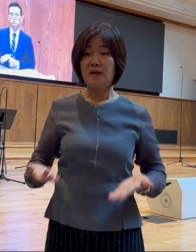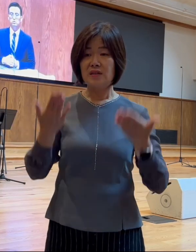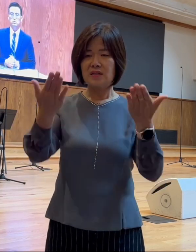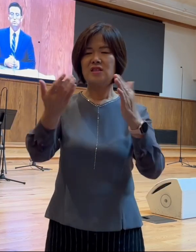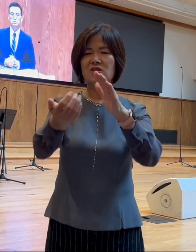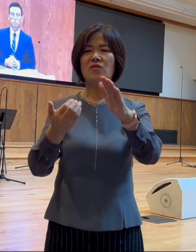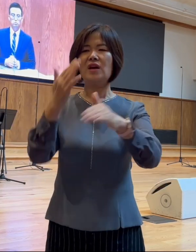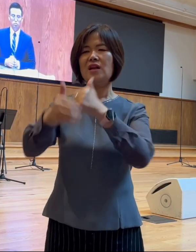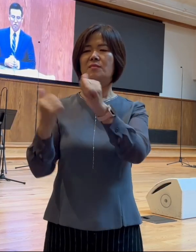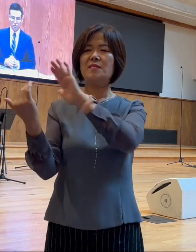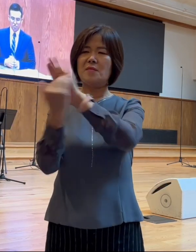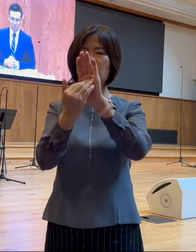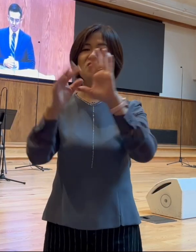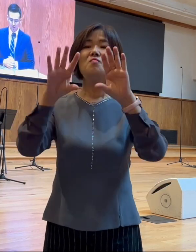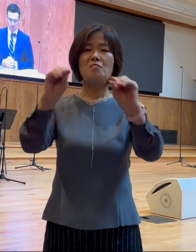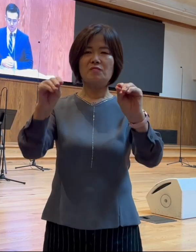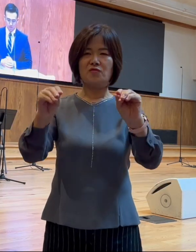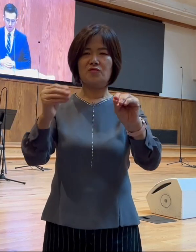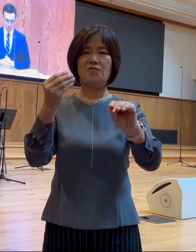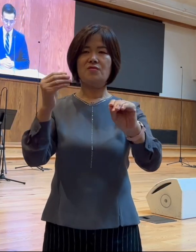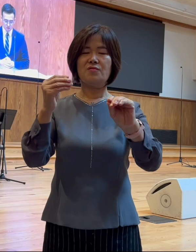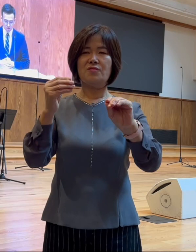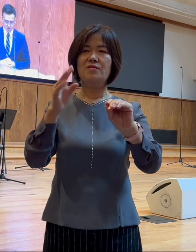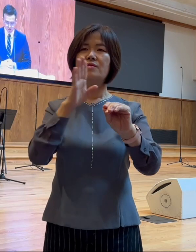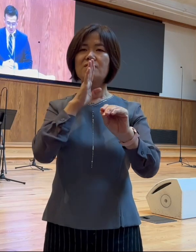막으시죠. 멈추게 하시죠.